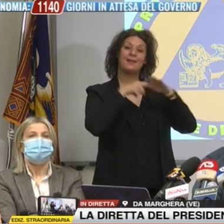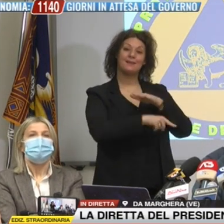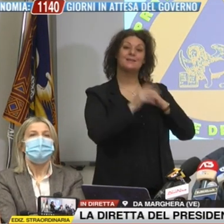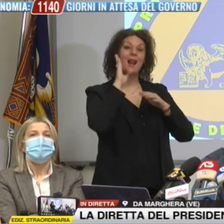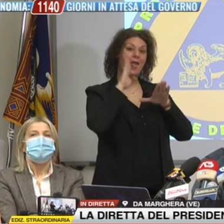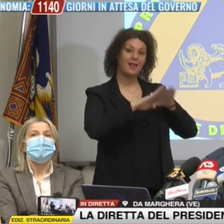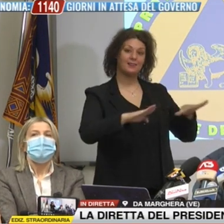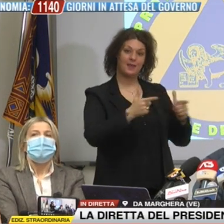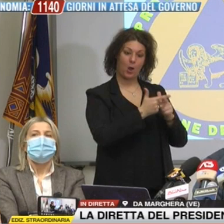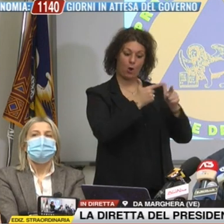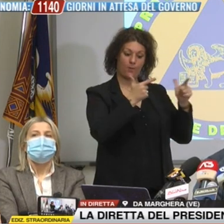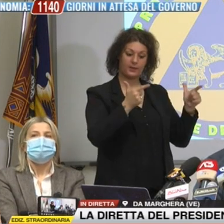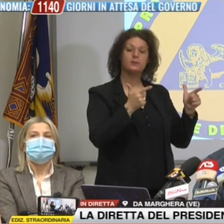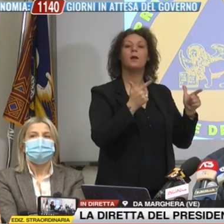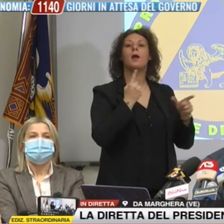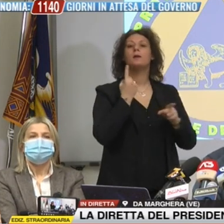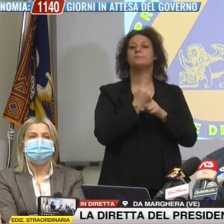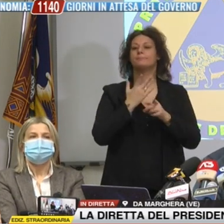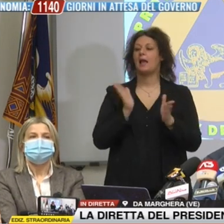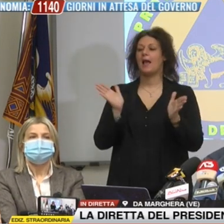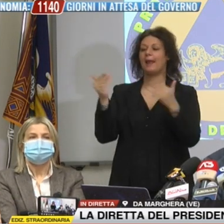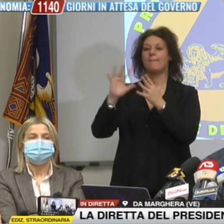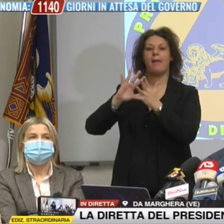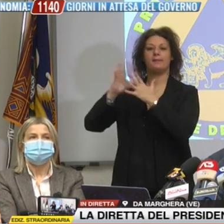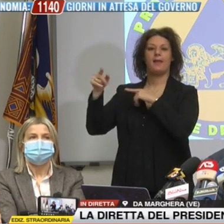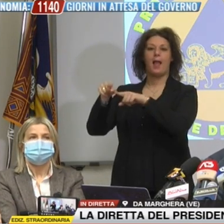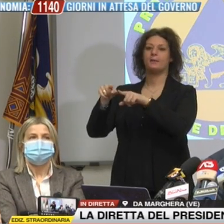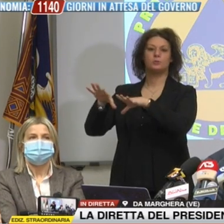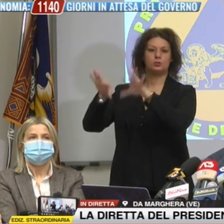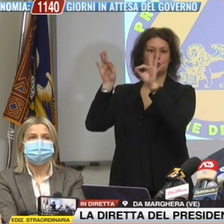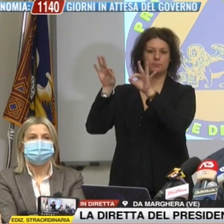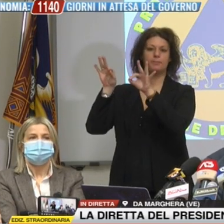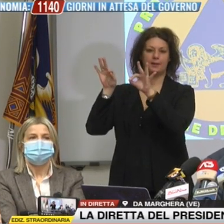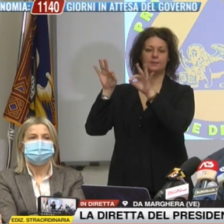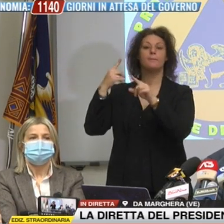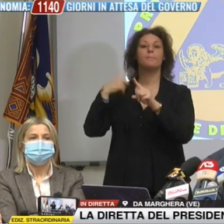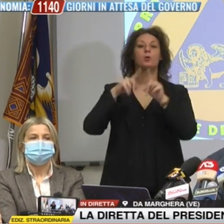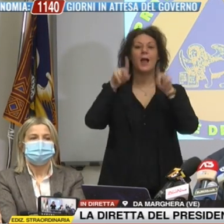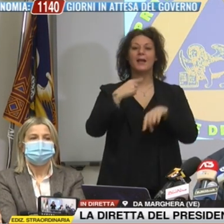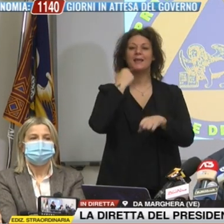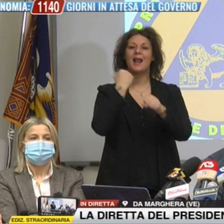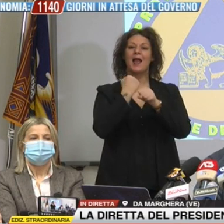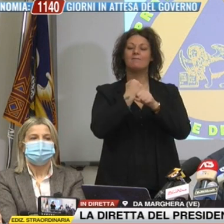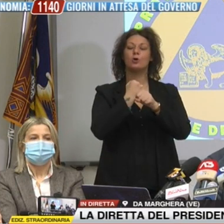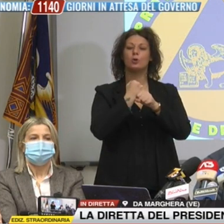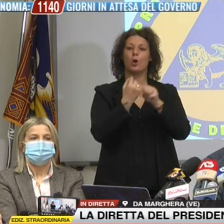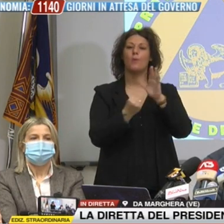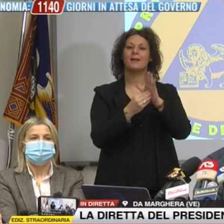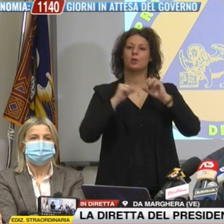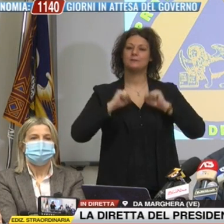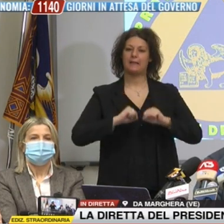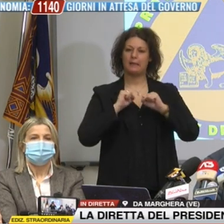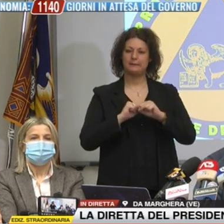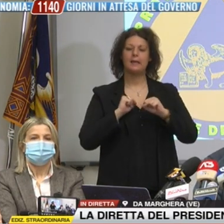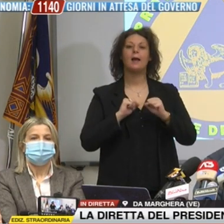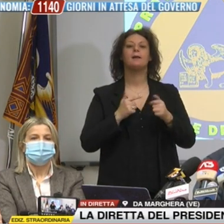personale ovviamente è chiamato a uno sforzo enorme per gestire questi pazienti che richiedono tutta una serie di accorgimenti che rendono il lavoro molto